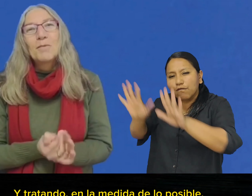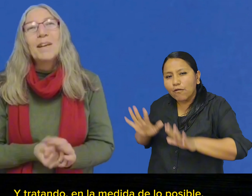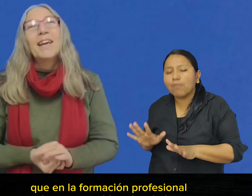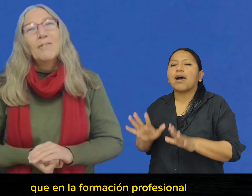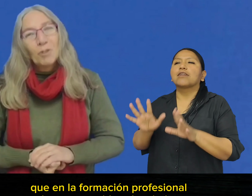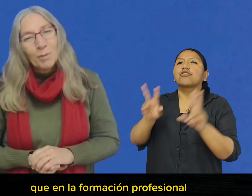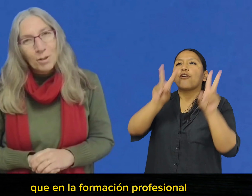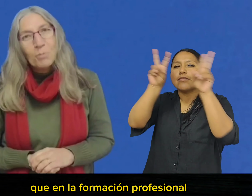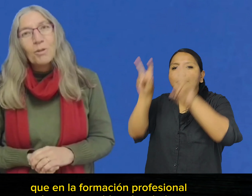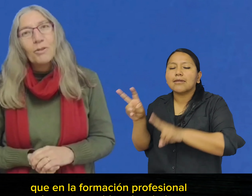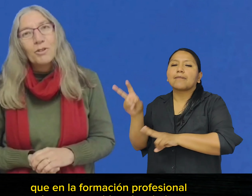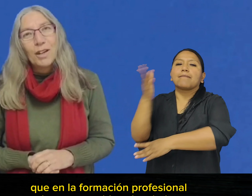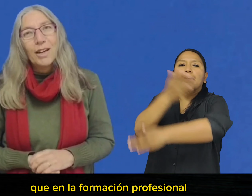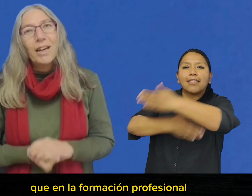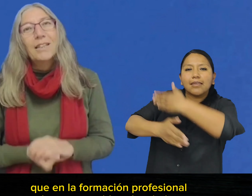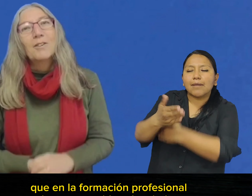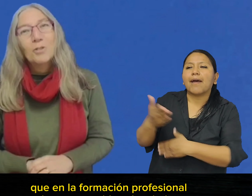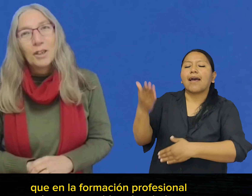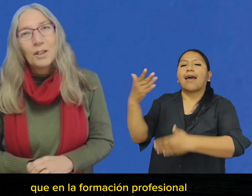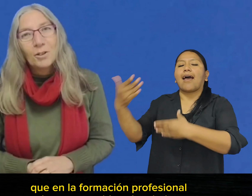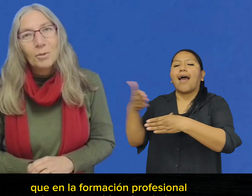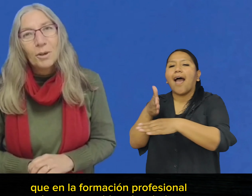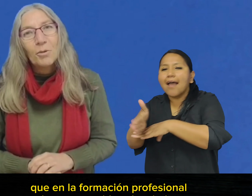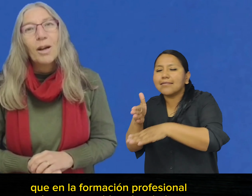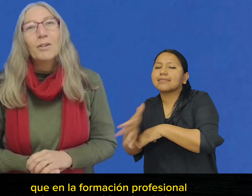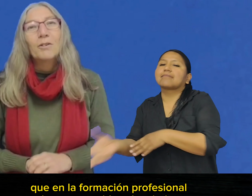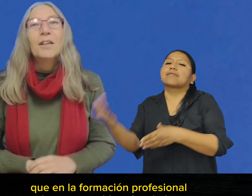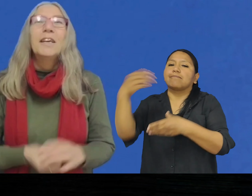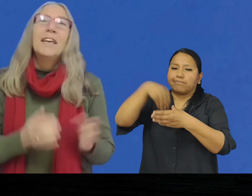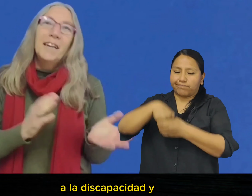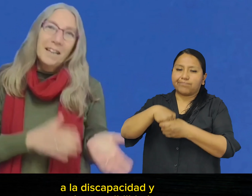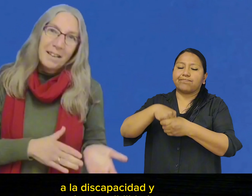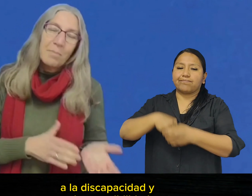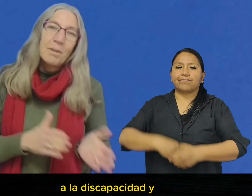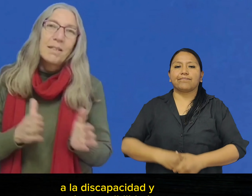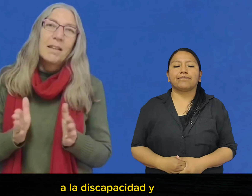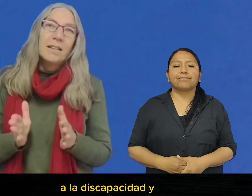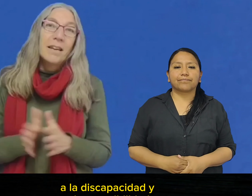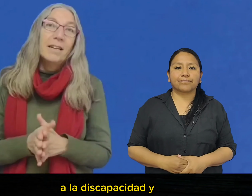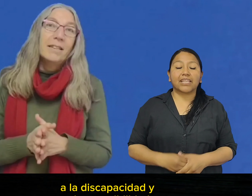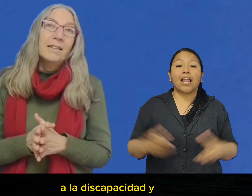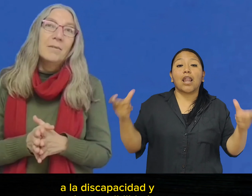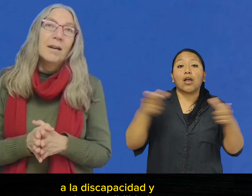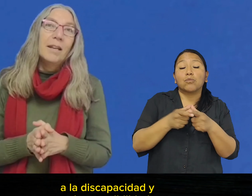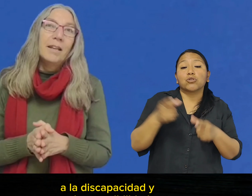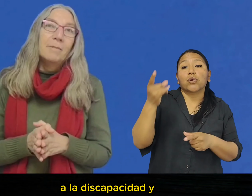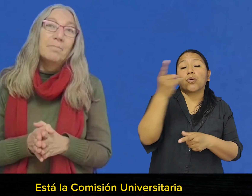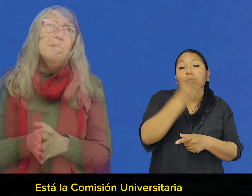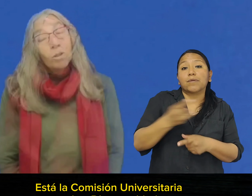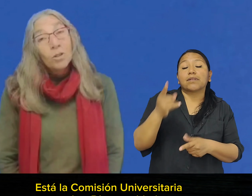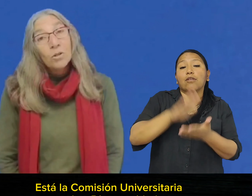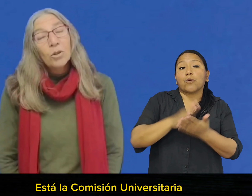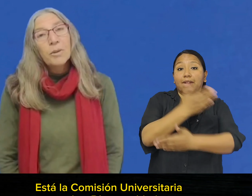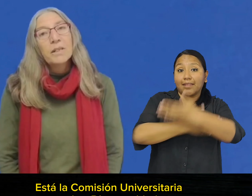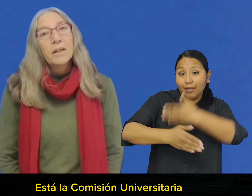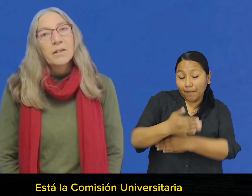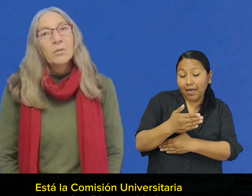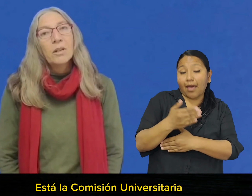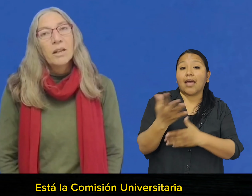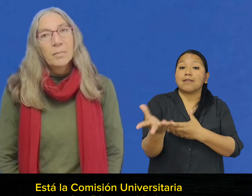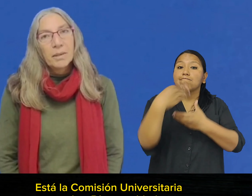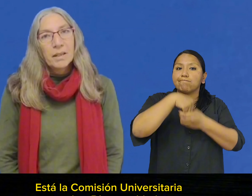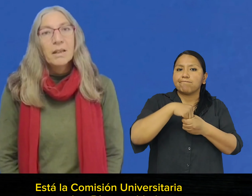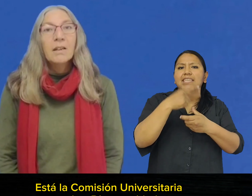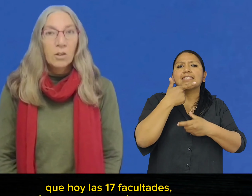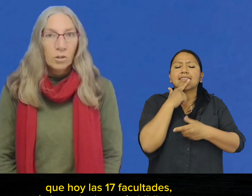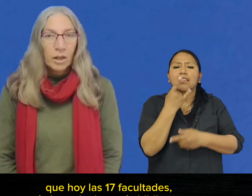de lo posible que en la formación profesional hayas contenidos vinculados a la discapacidad y a la accesibilidad. A la Comisión Universitaria